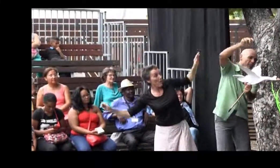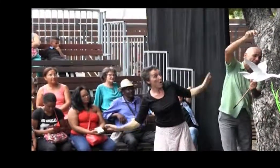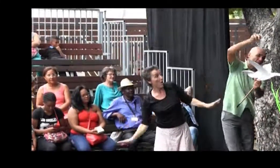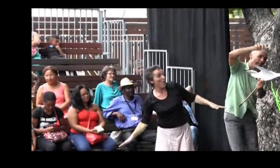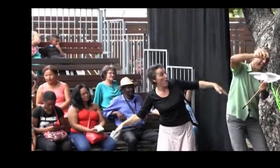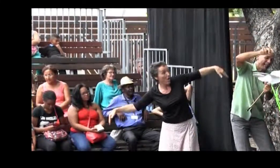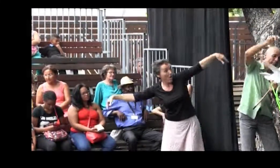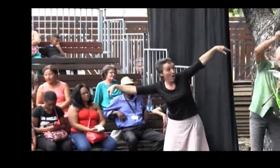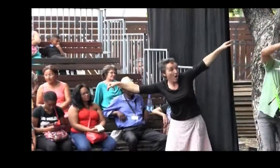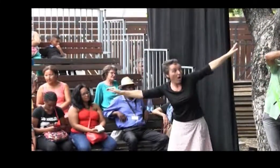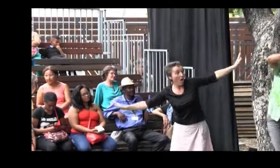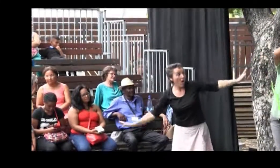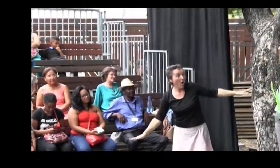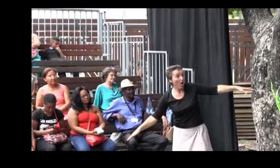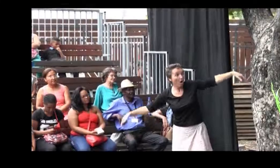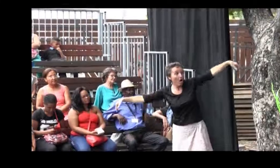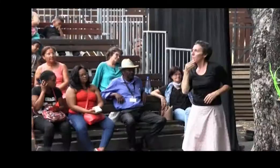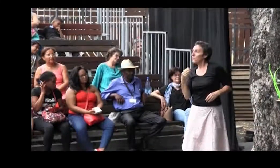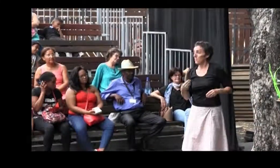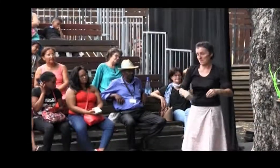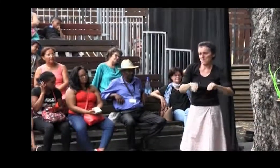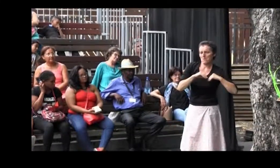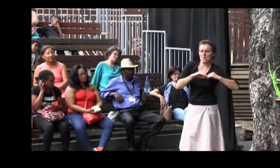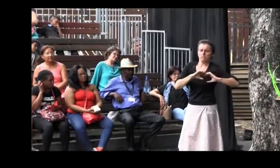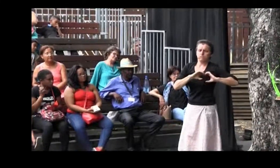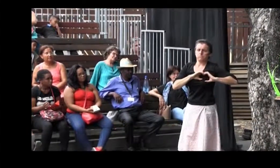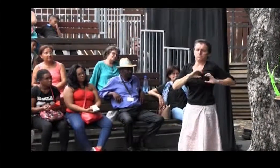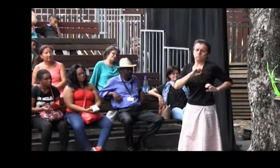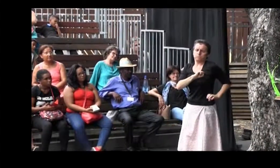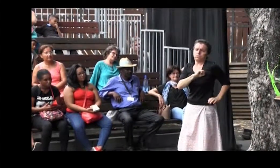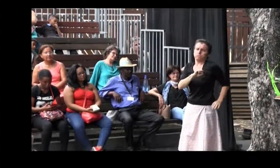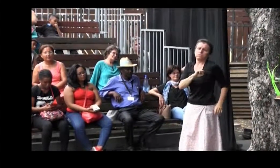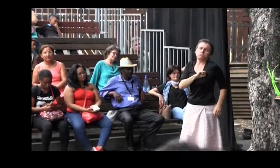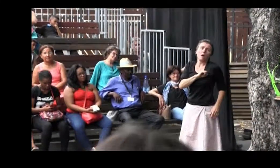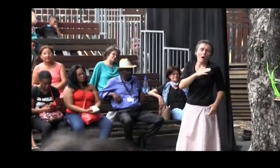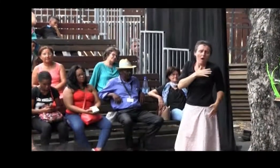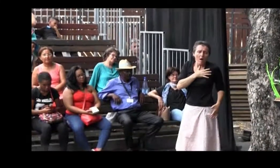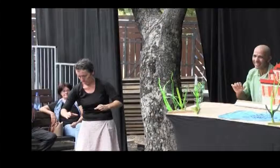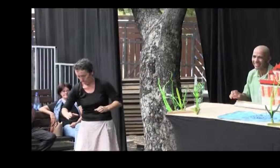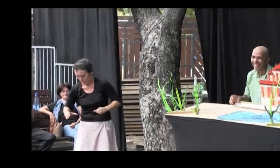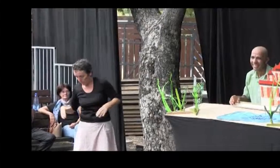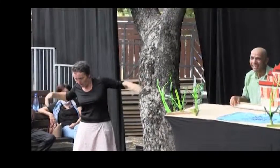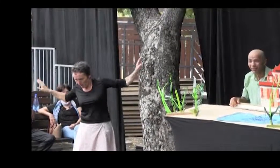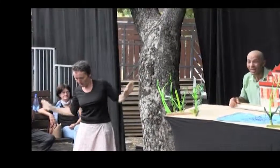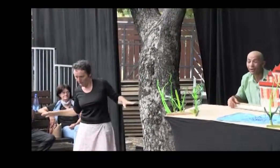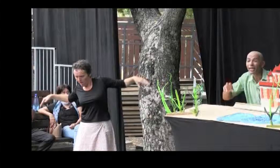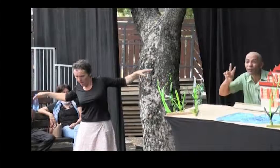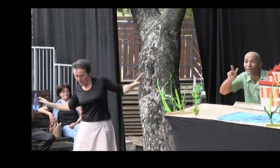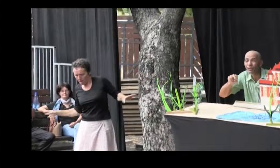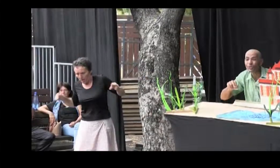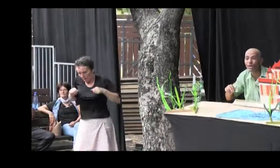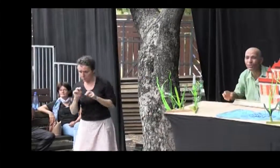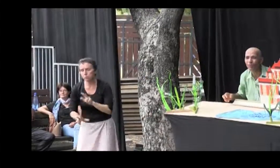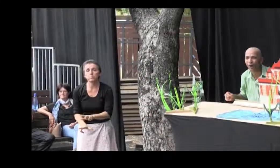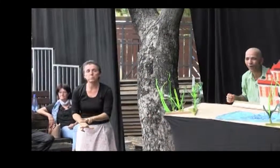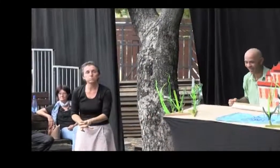Alors, il a volé. Quand Lila a vu à Zot, son cœur a battu vite. Oui, quand Lila a vu